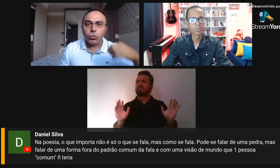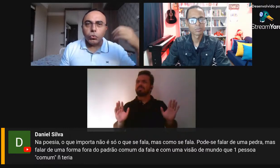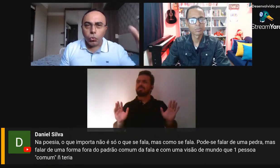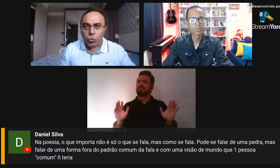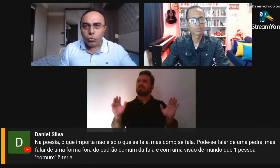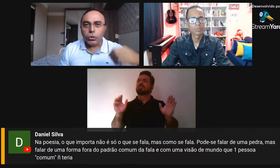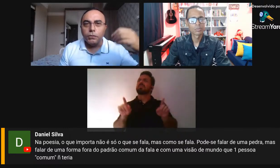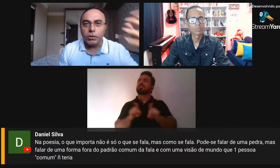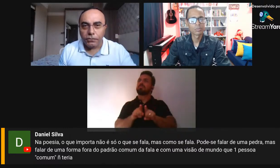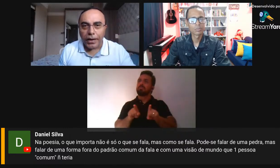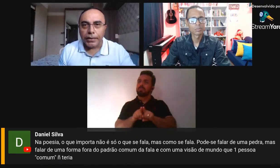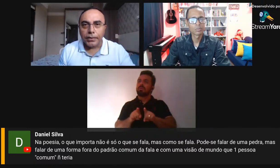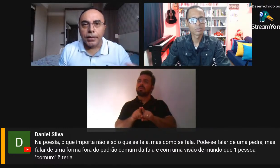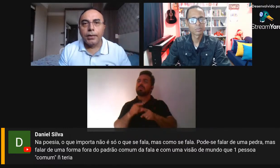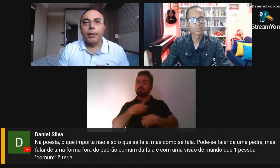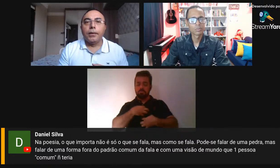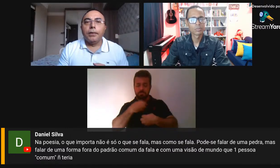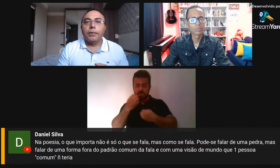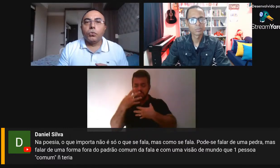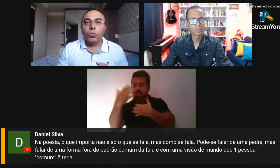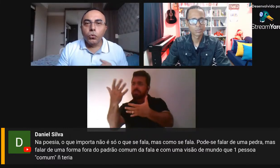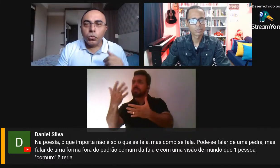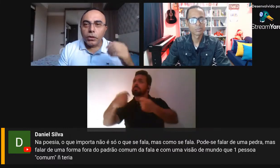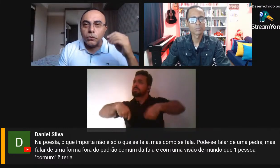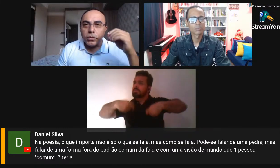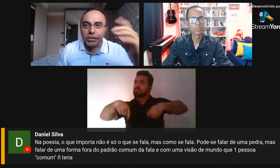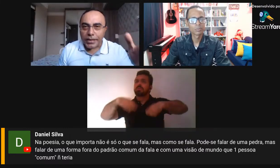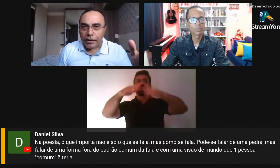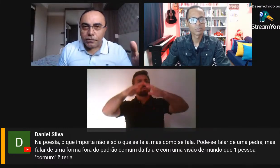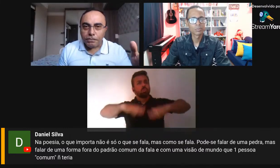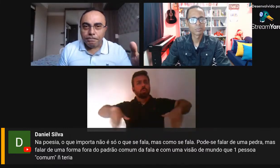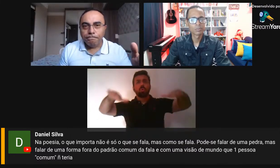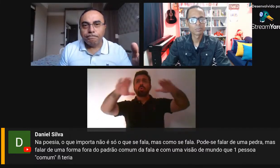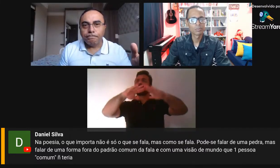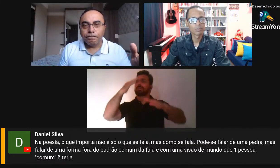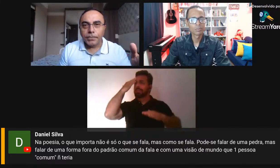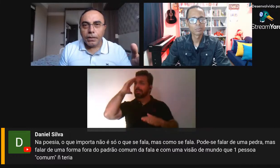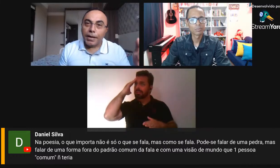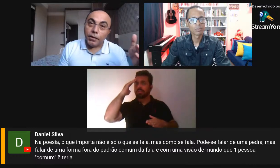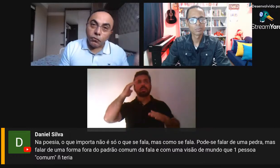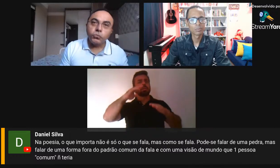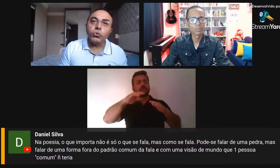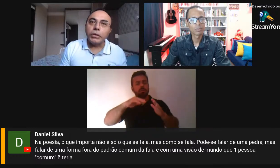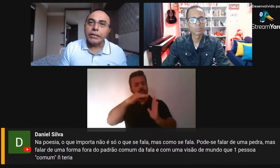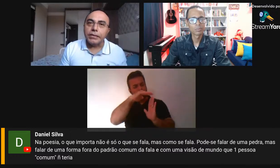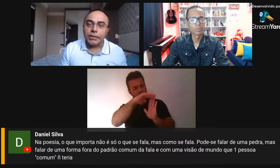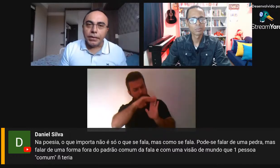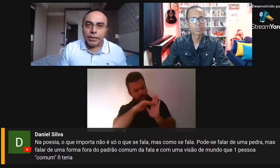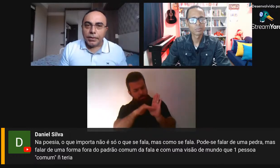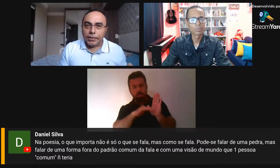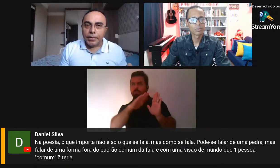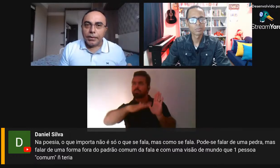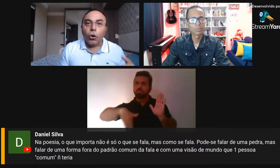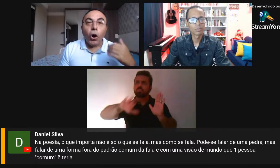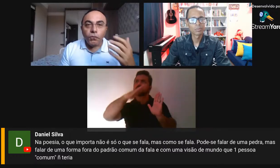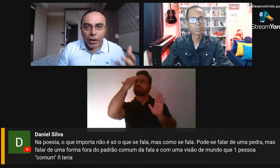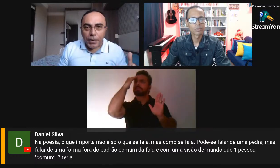todo, tudo o que você fala, tudo o que você escreve. Mas não funciona assim.